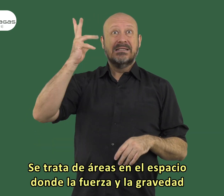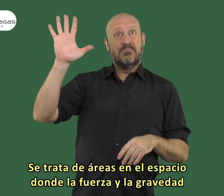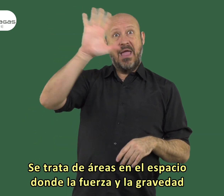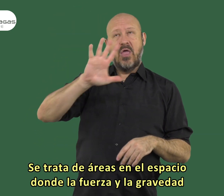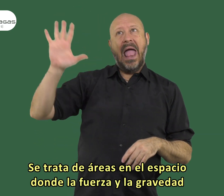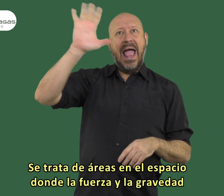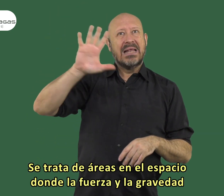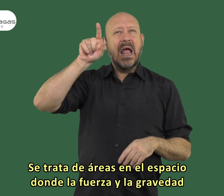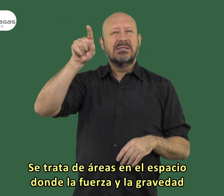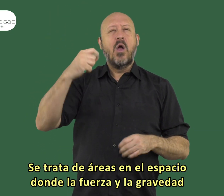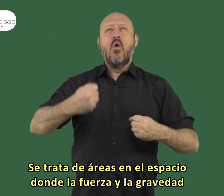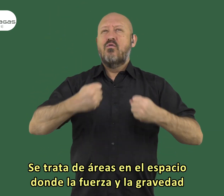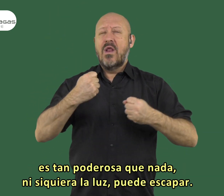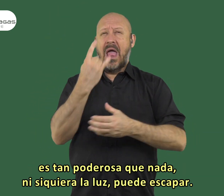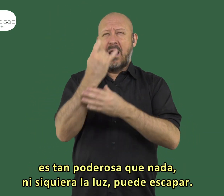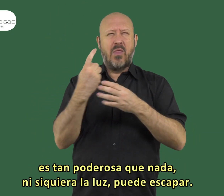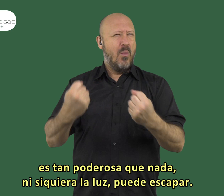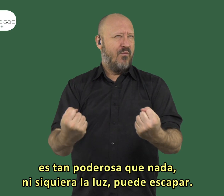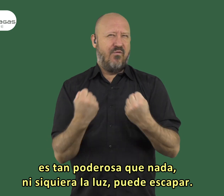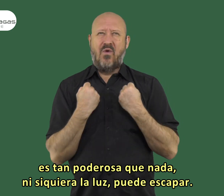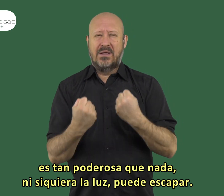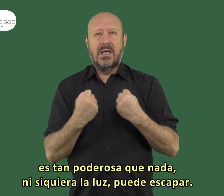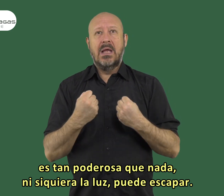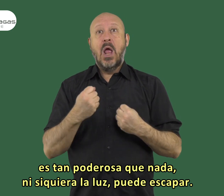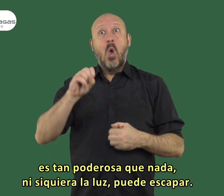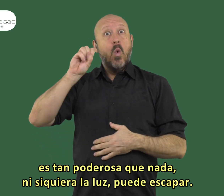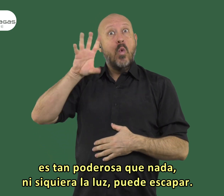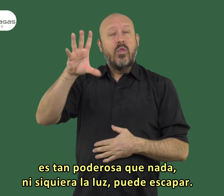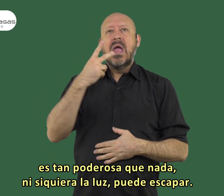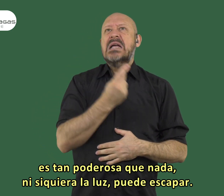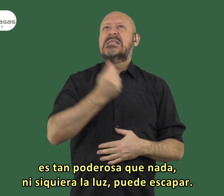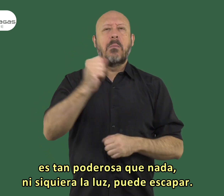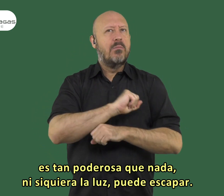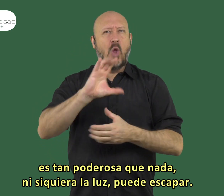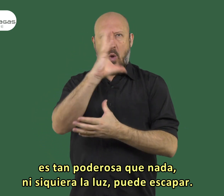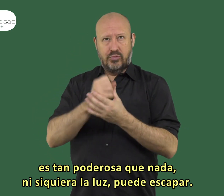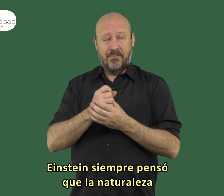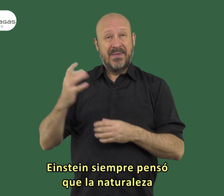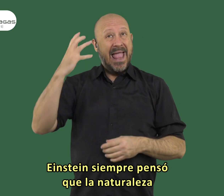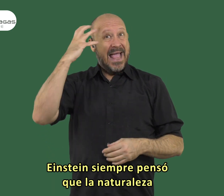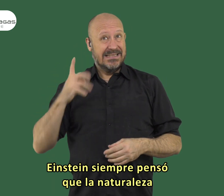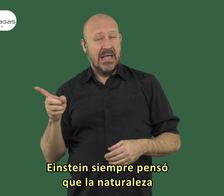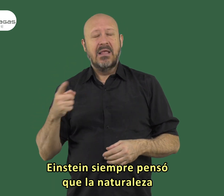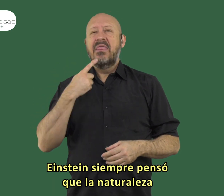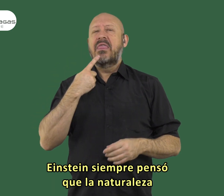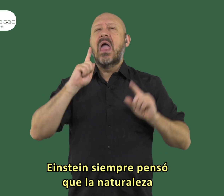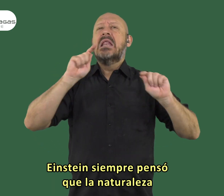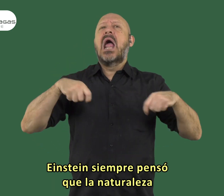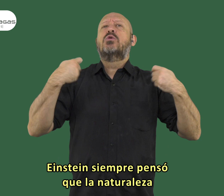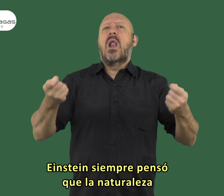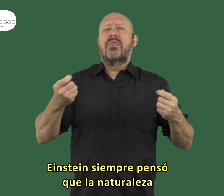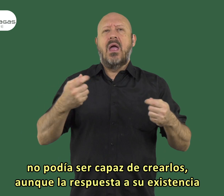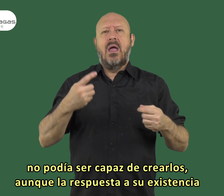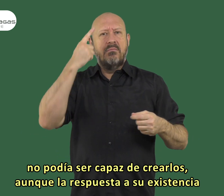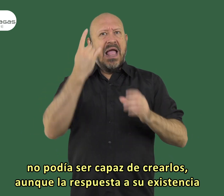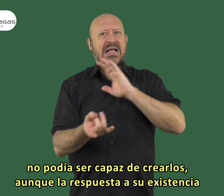áreas en el espacio donde la fuerza y la gravedad es tan poderosa que nada, ni siquiera la luz, puede escapar. Einstein siempre pensó que la